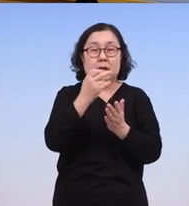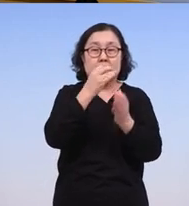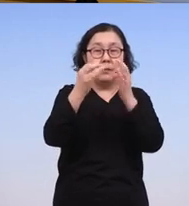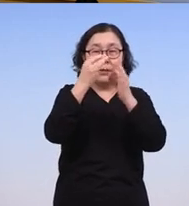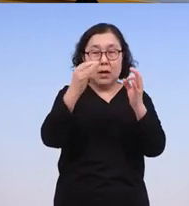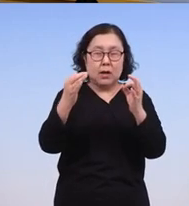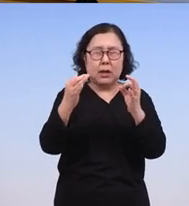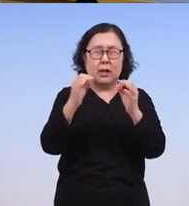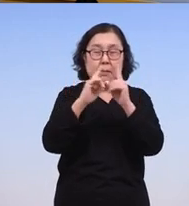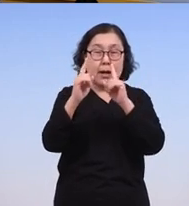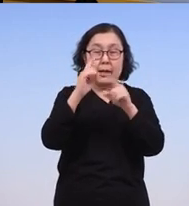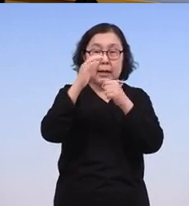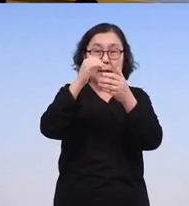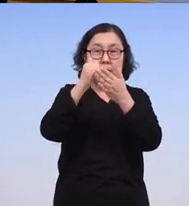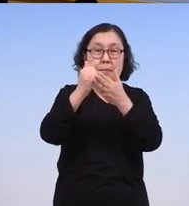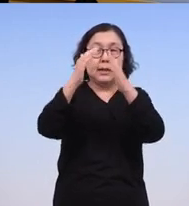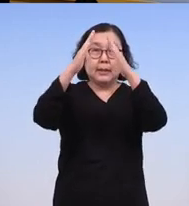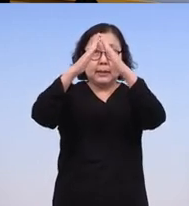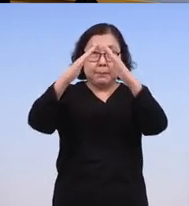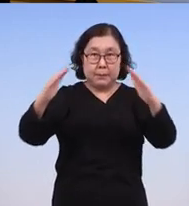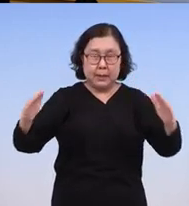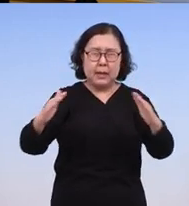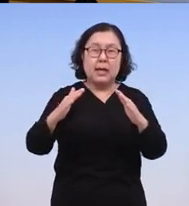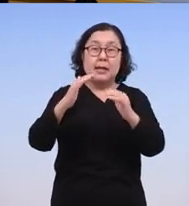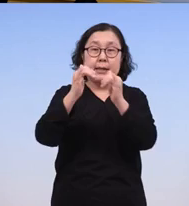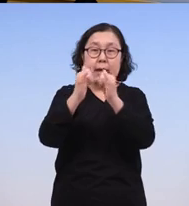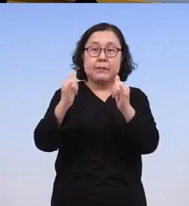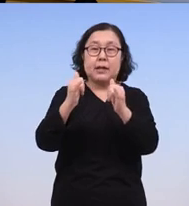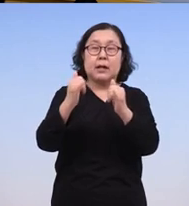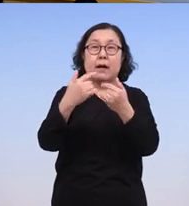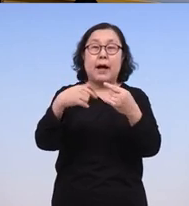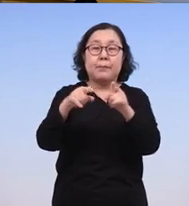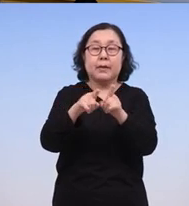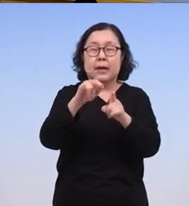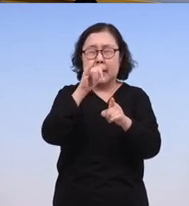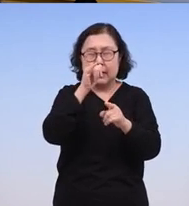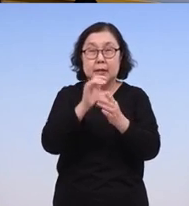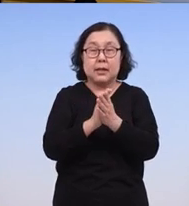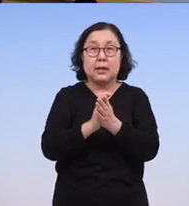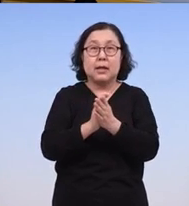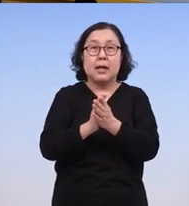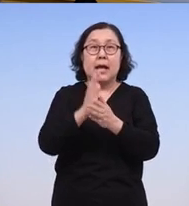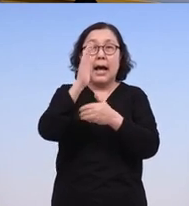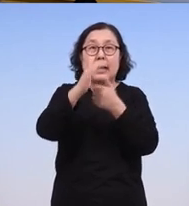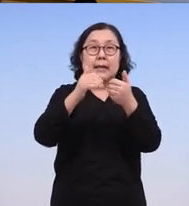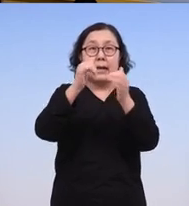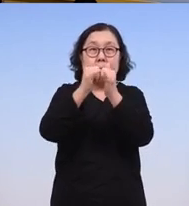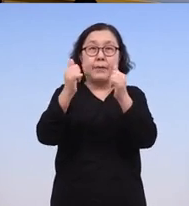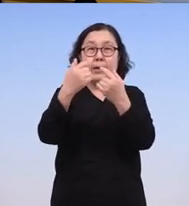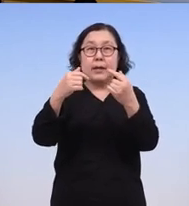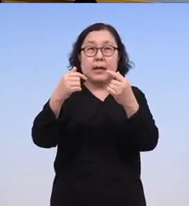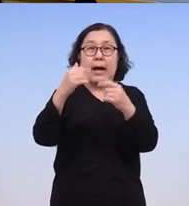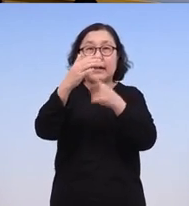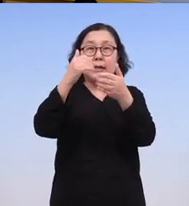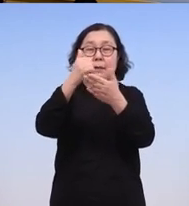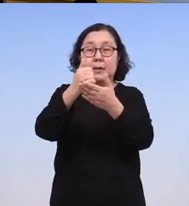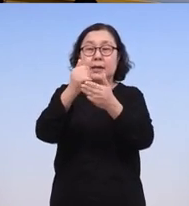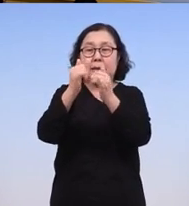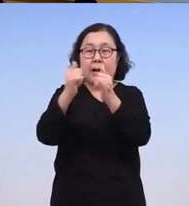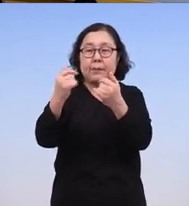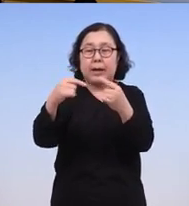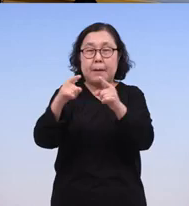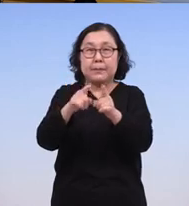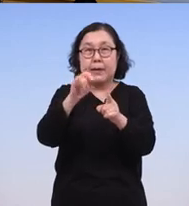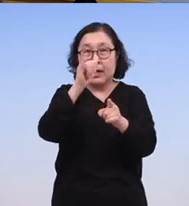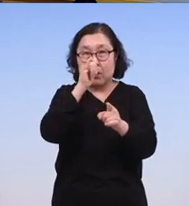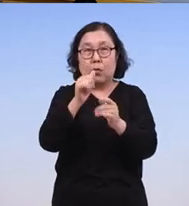나서 이르되 보라, 하나님의 장막이 사람들과 함께 있음에 하나님이 그들과 함께 계시리니 그들은 하나님의 백성이 되고 하나님은